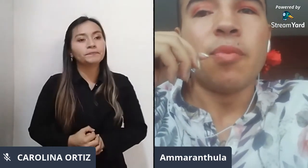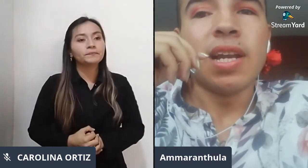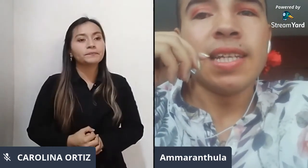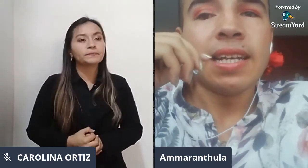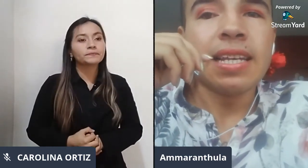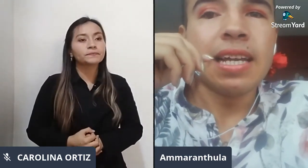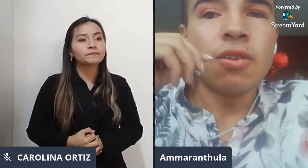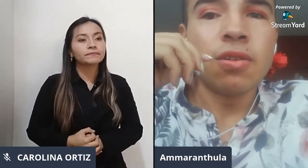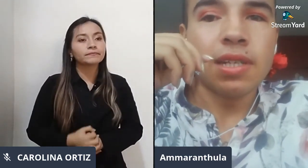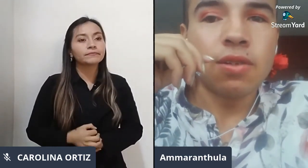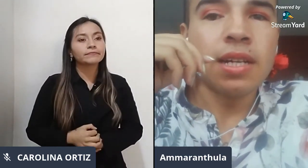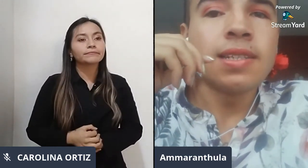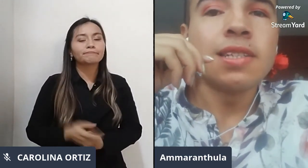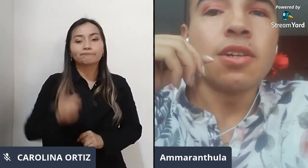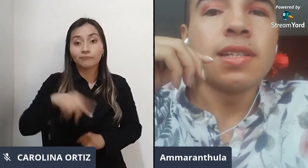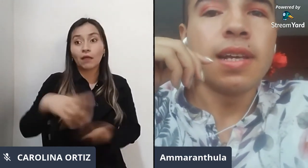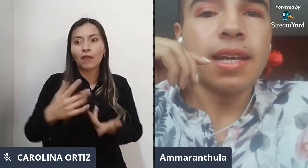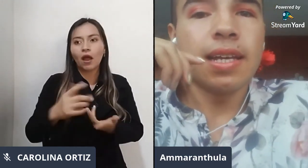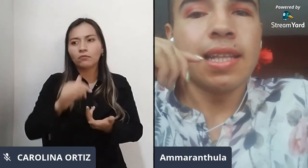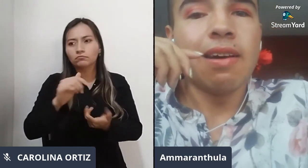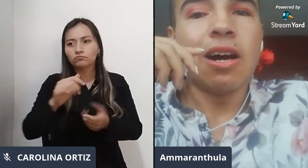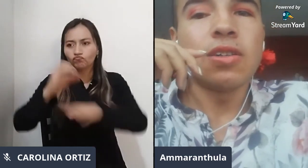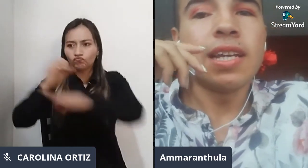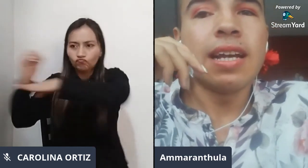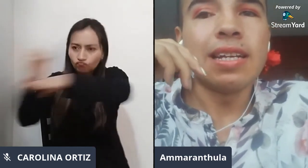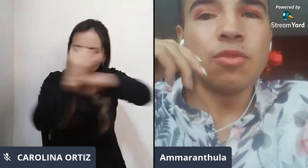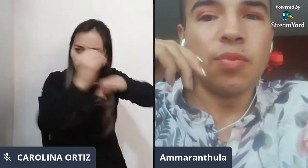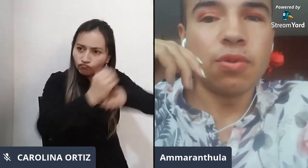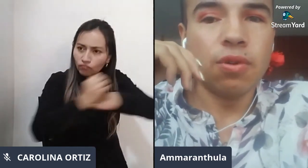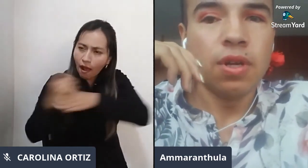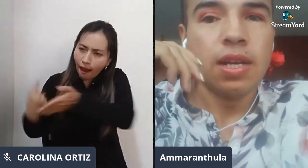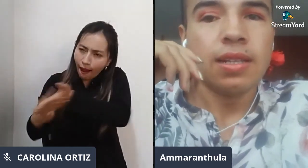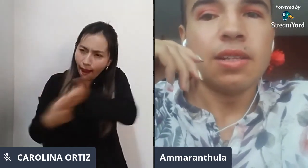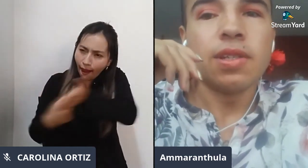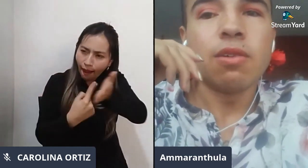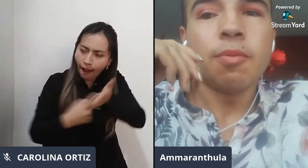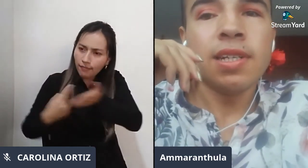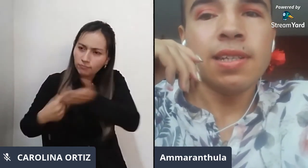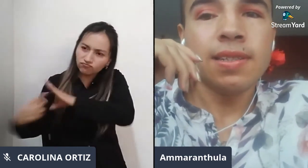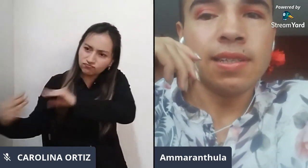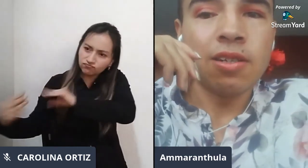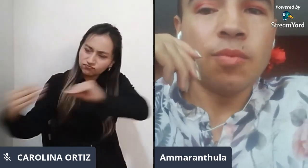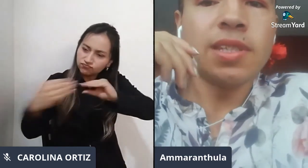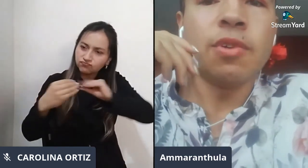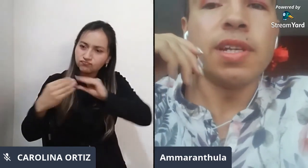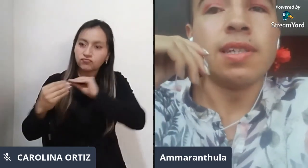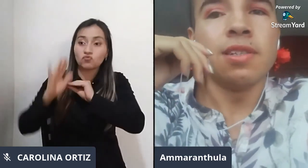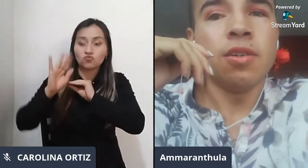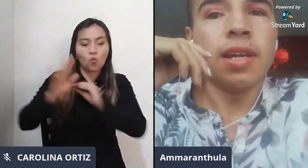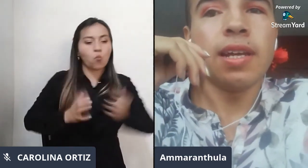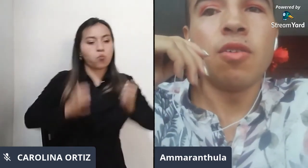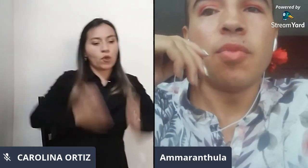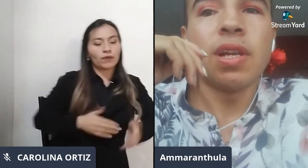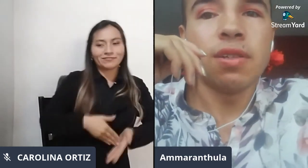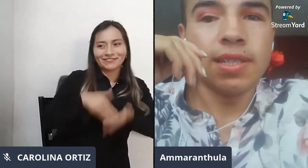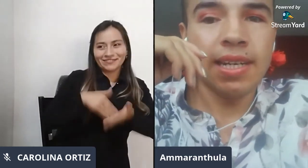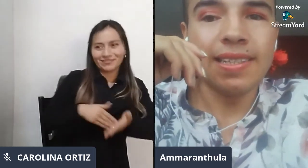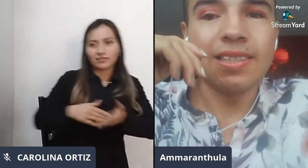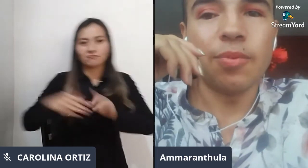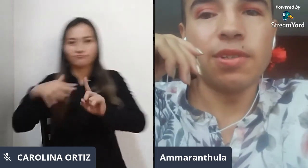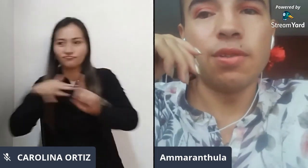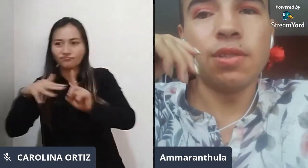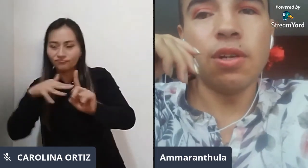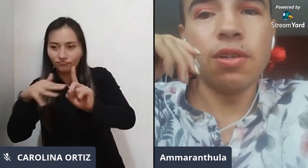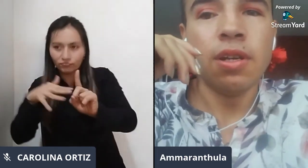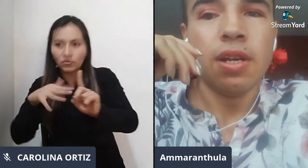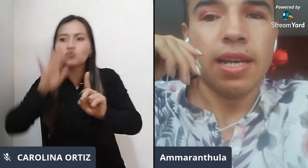Pues también por la cercanía con otras organizaciones, trabajado cercanas un poco, tanto desde Cuerpos en Resistencia como desde Movilización, con poblaciones en